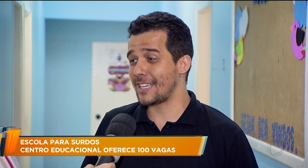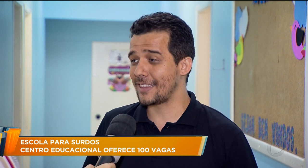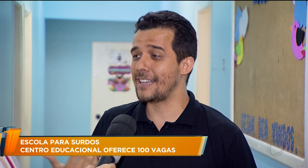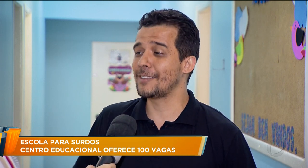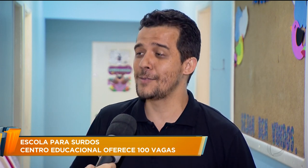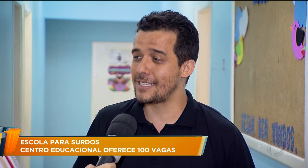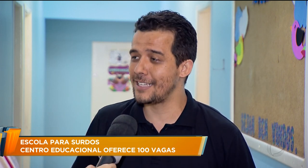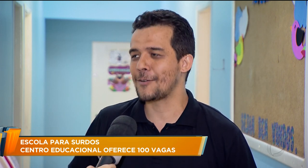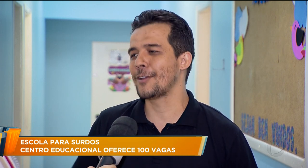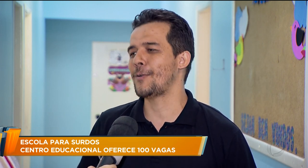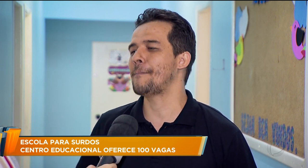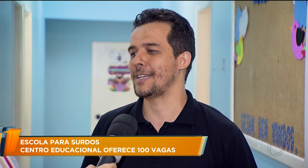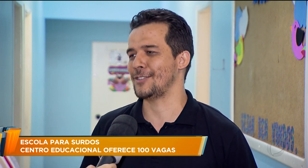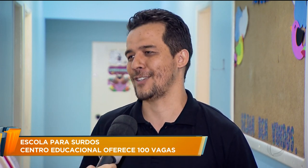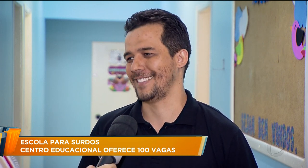aprendizado, você tanto ensina quanto aprende.